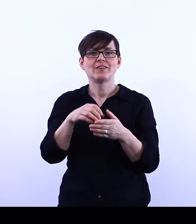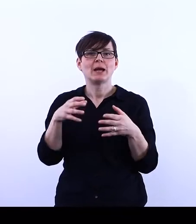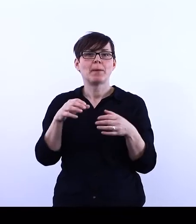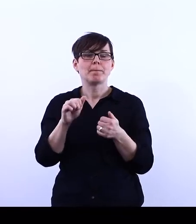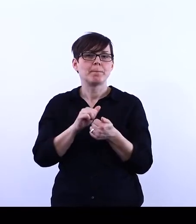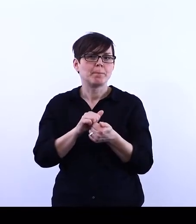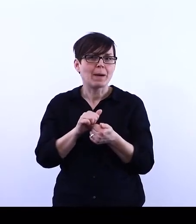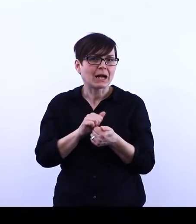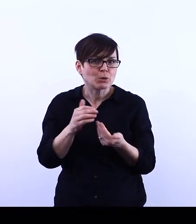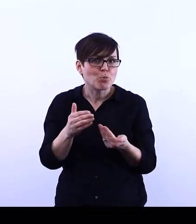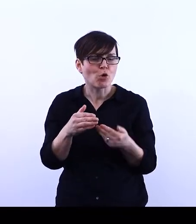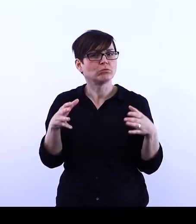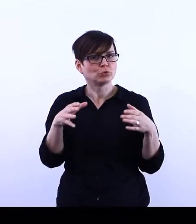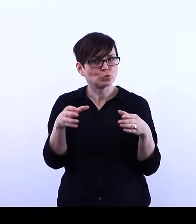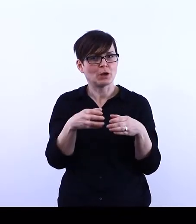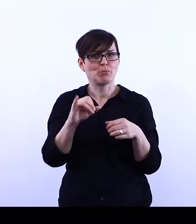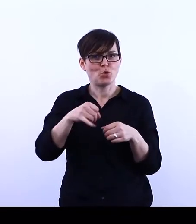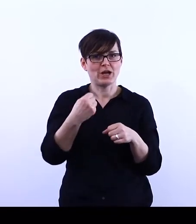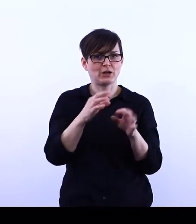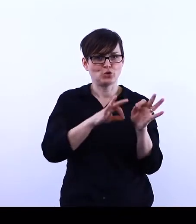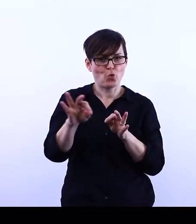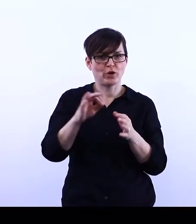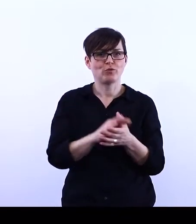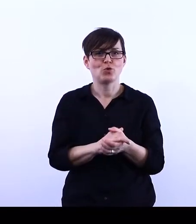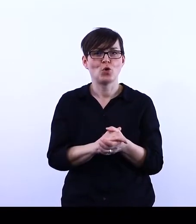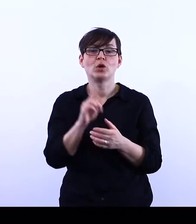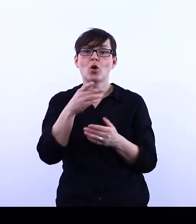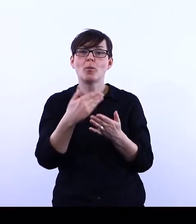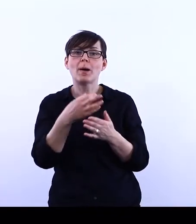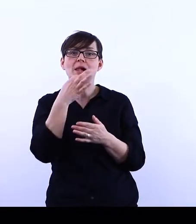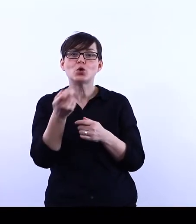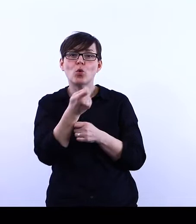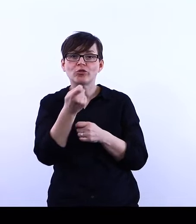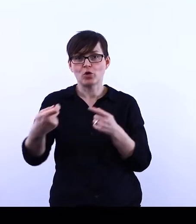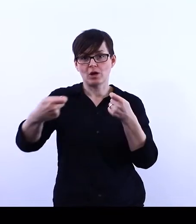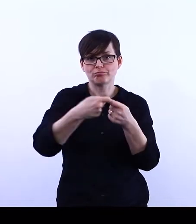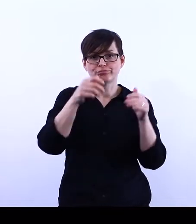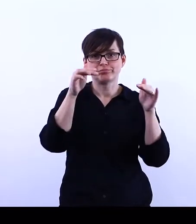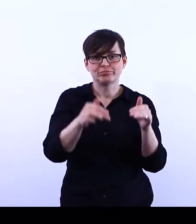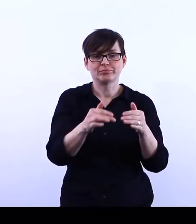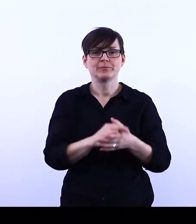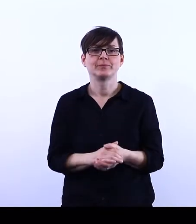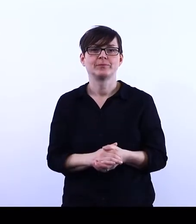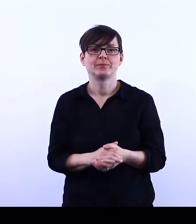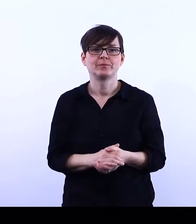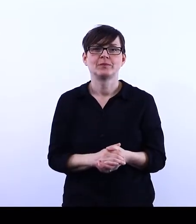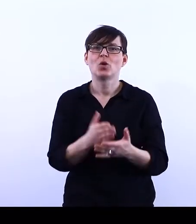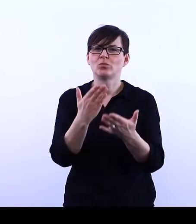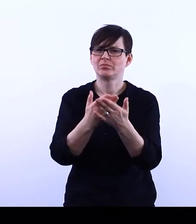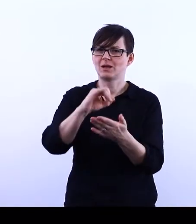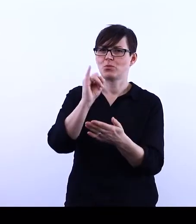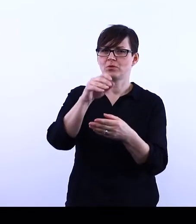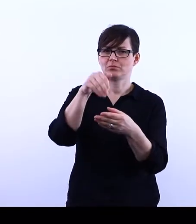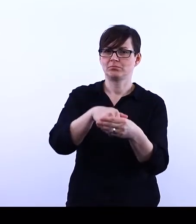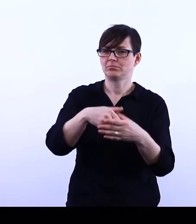ein Projekt machen, zum Beispiel da auch mit der Jugendfeuerwehr in Kontakt stehen und das ein Projekt zum Beispiel jetzt